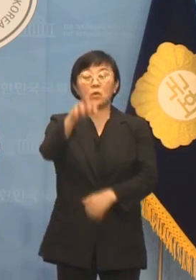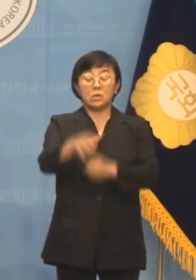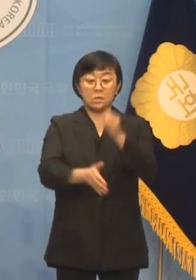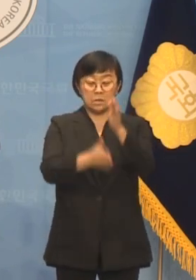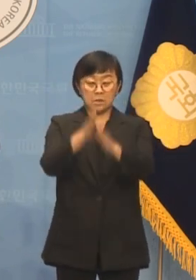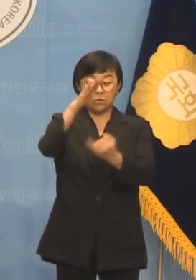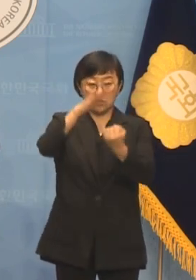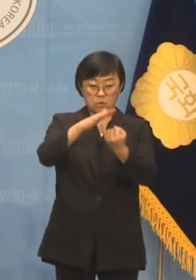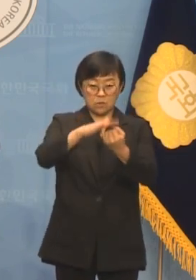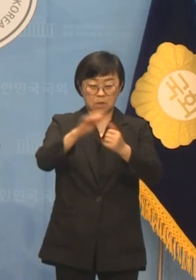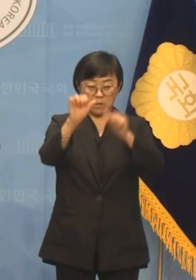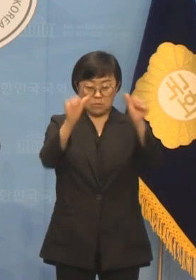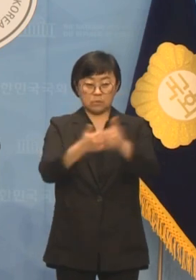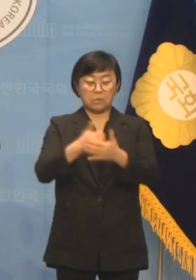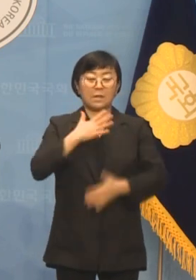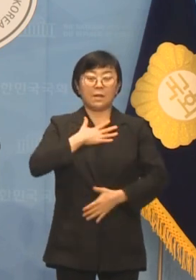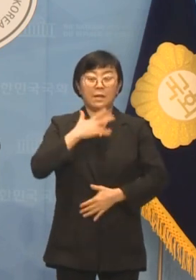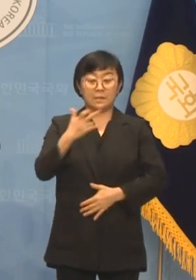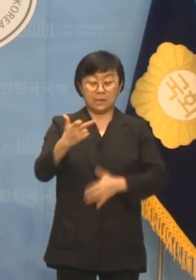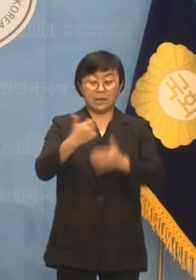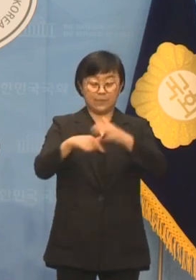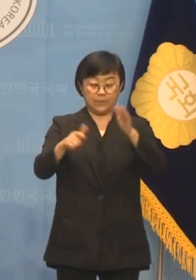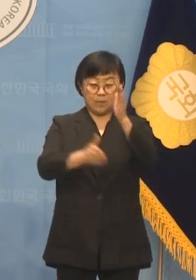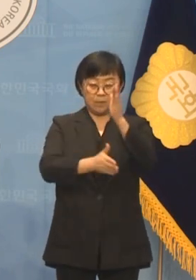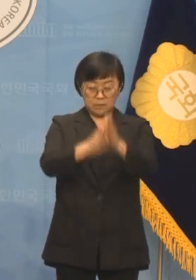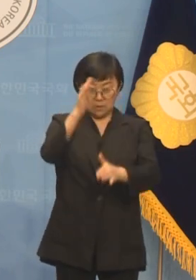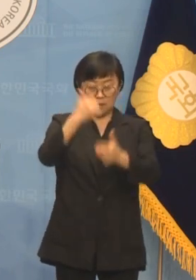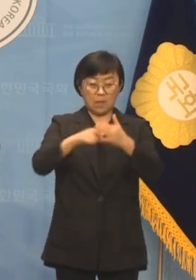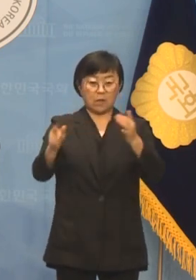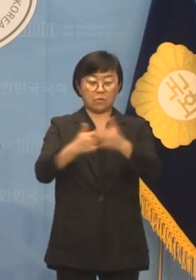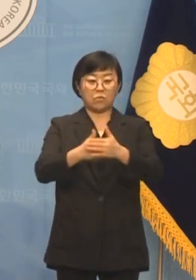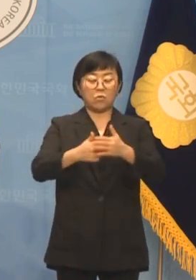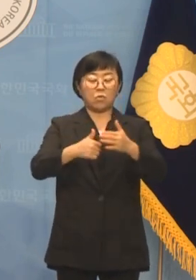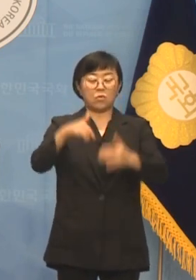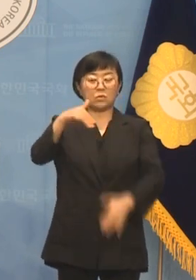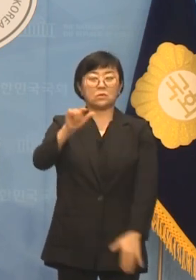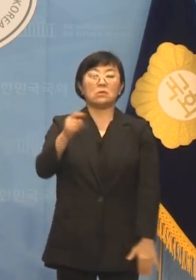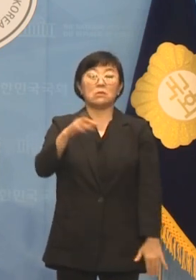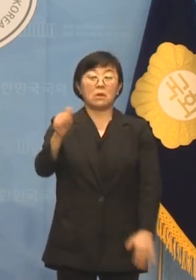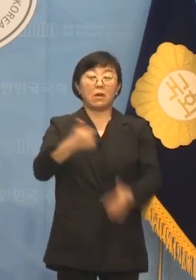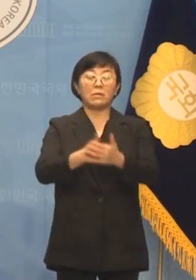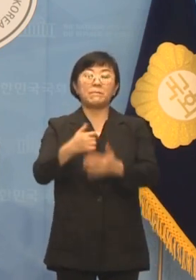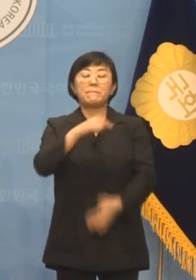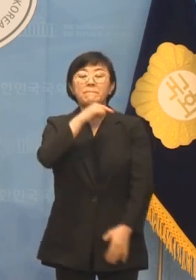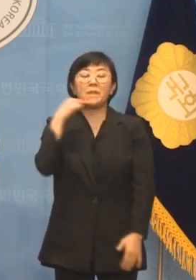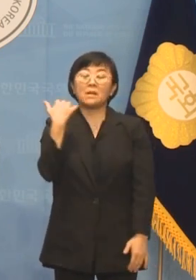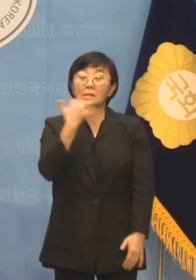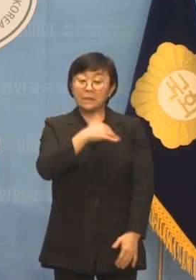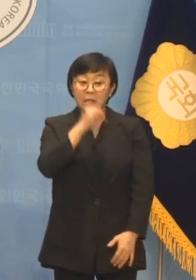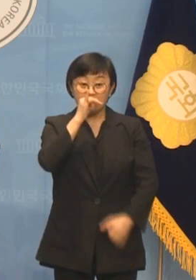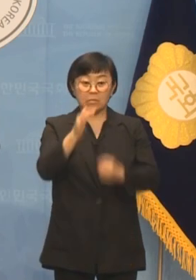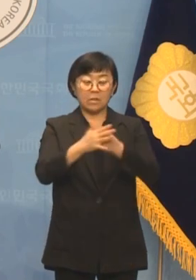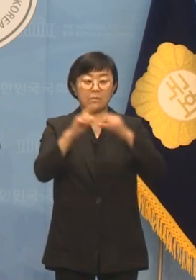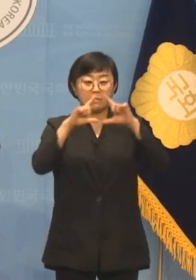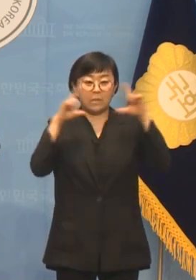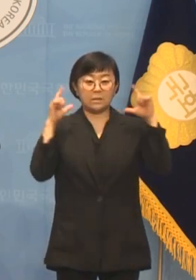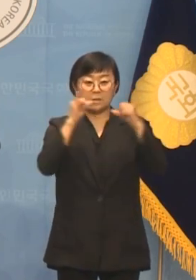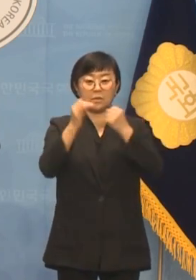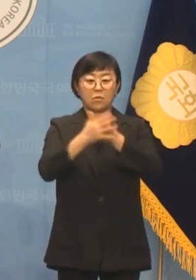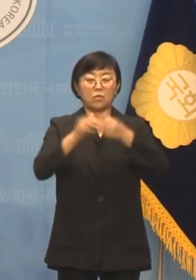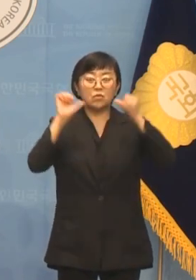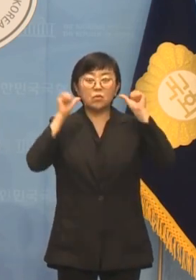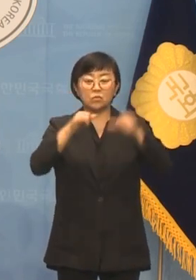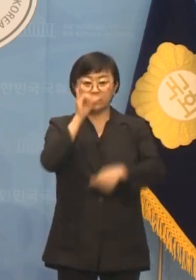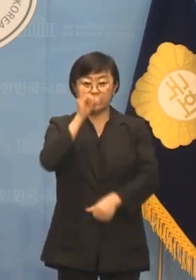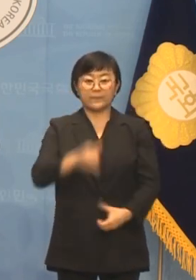소녀상에 이어서 안산시 평화의 소녀상에도 철거라는 빨간 글씨를 쓴 마스크를 씌우고